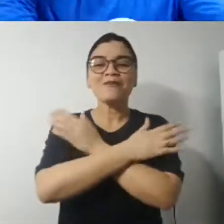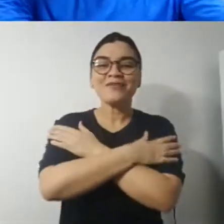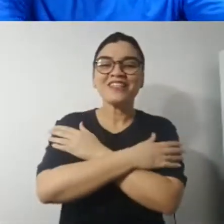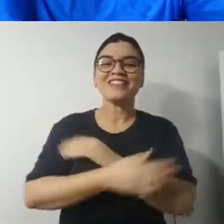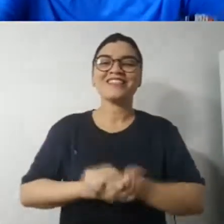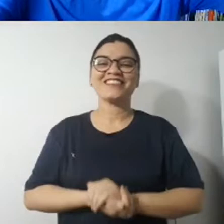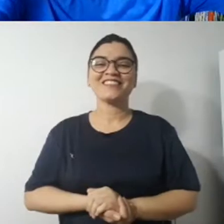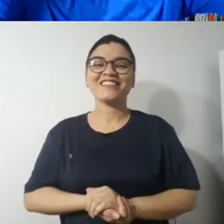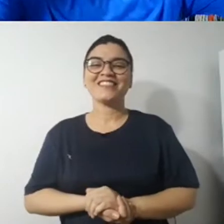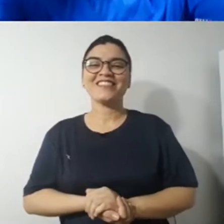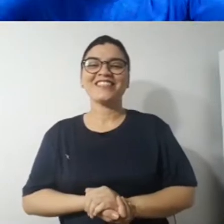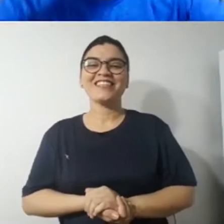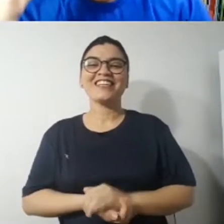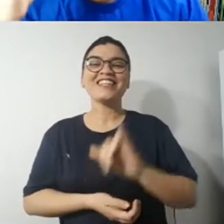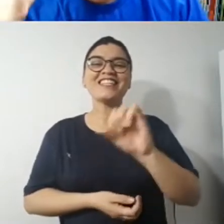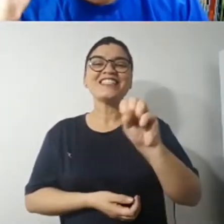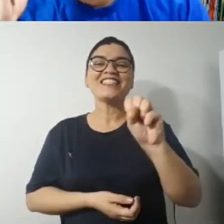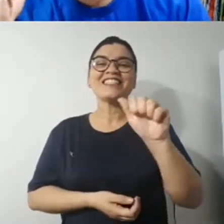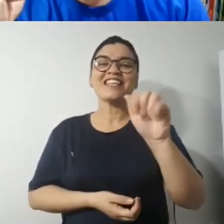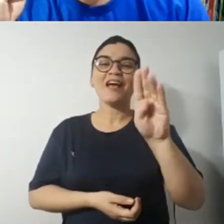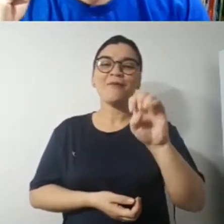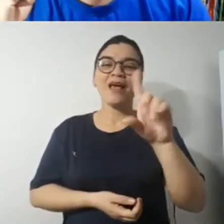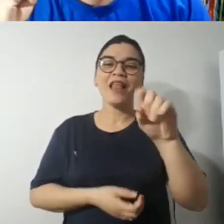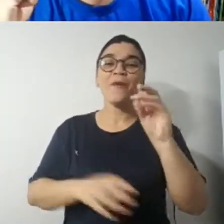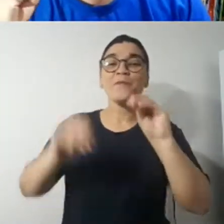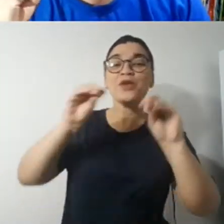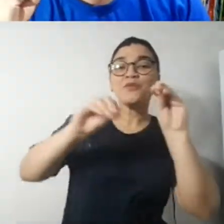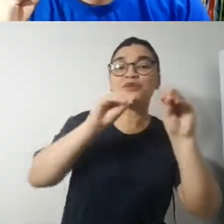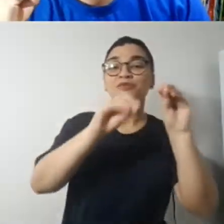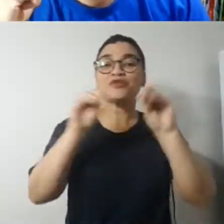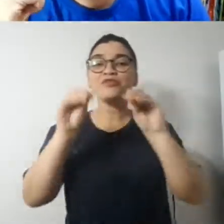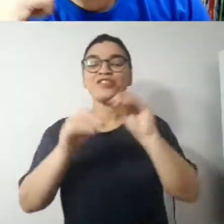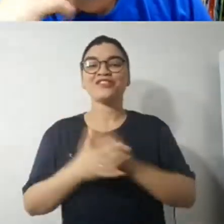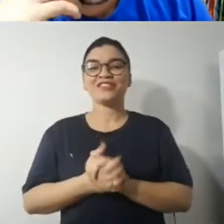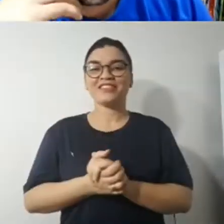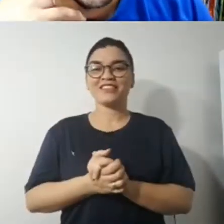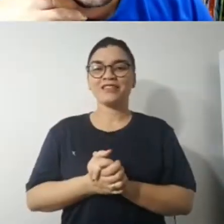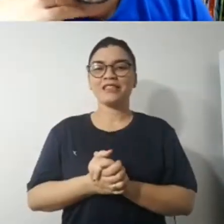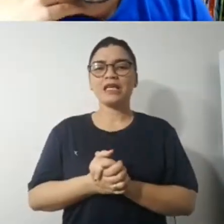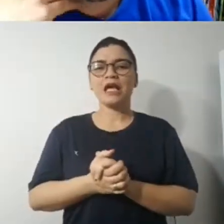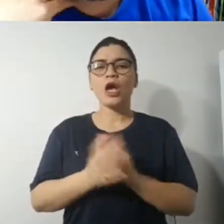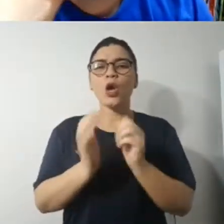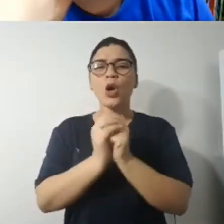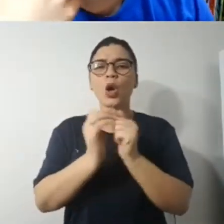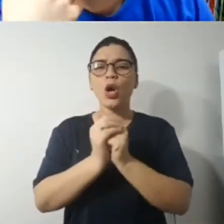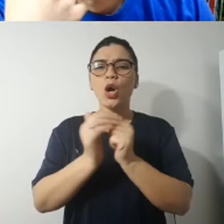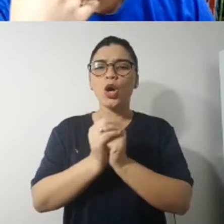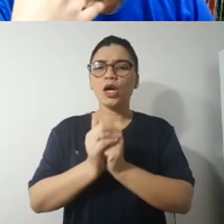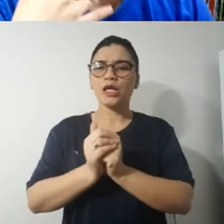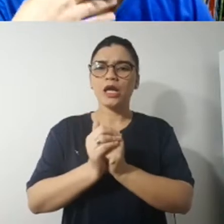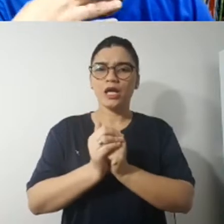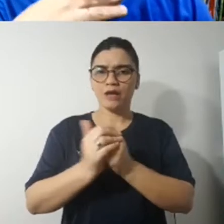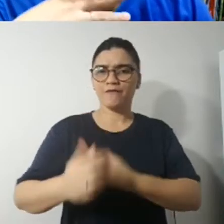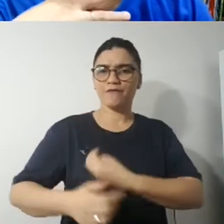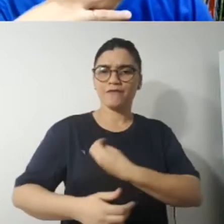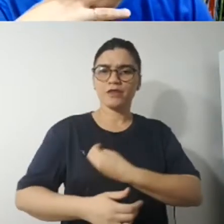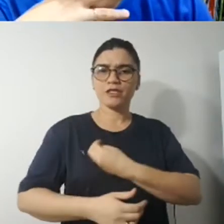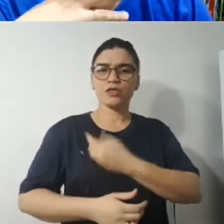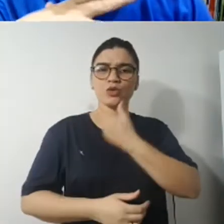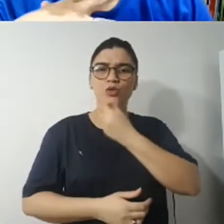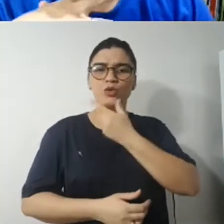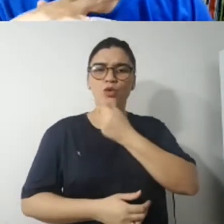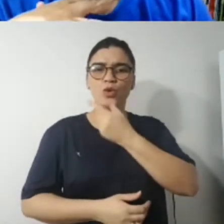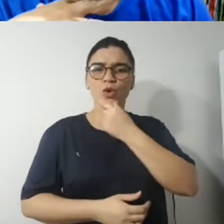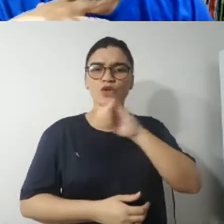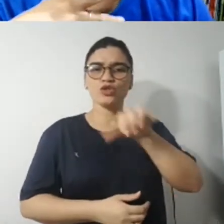Campina Grande, para todos vocês aí de Campina Grande. Oração pelo tio Jobinho, irmão da minha mãe. Amém, Ruth. Vamos orar por ele.